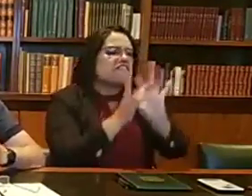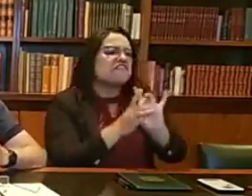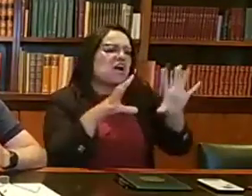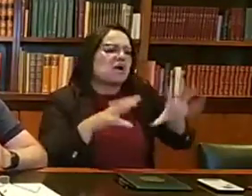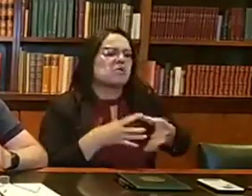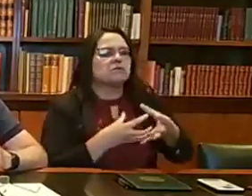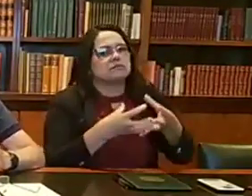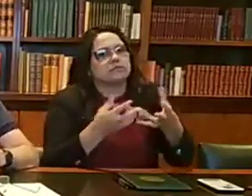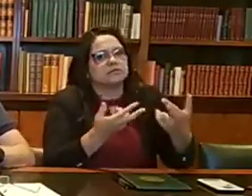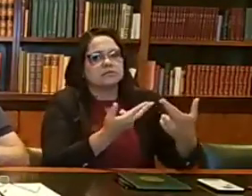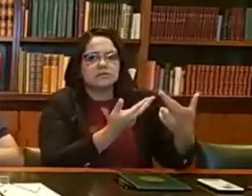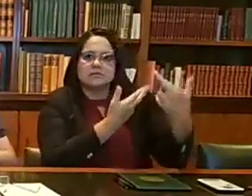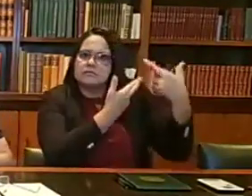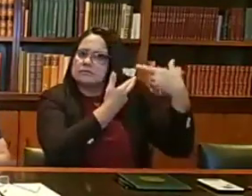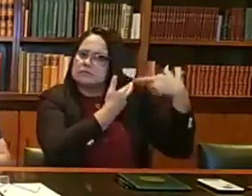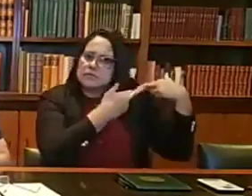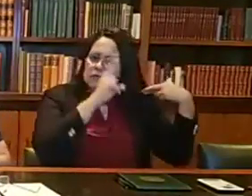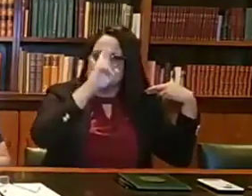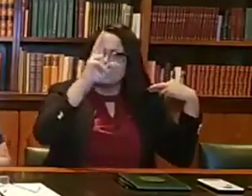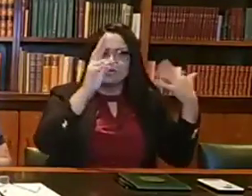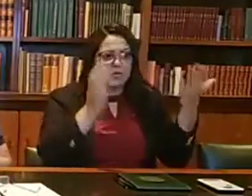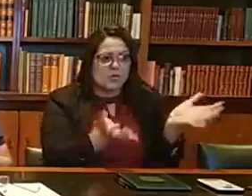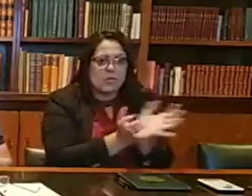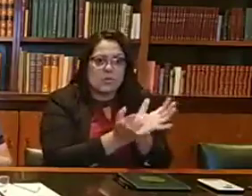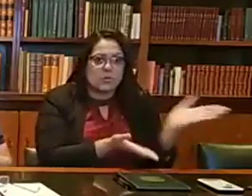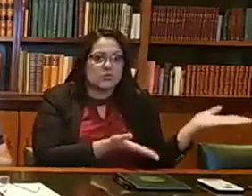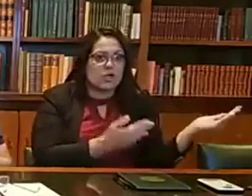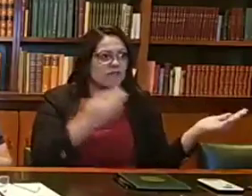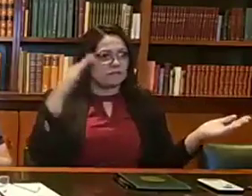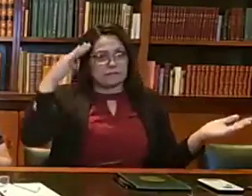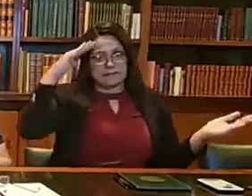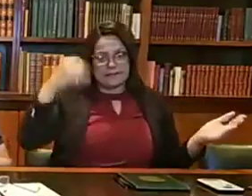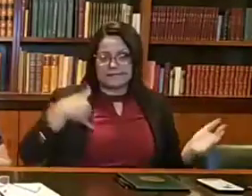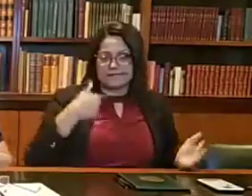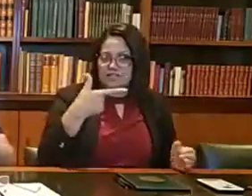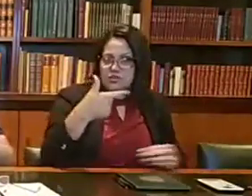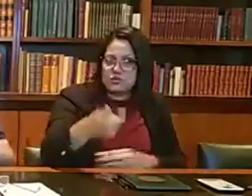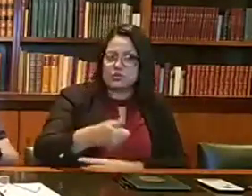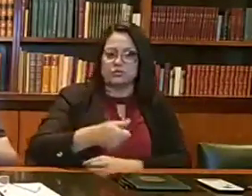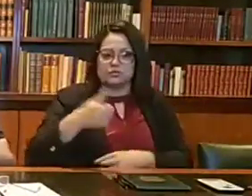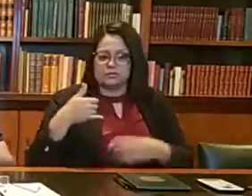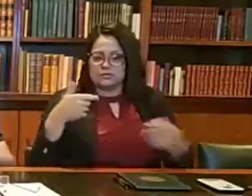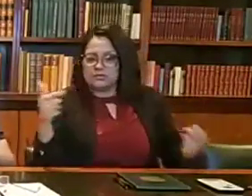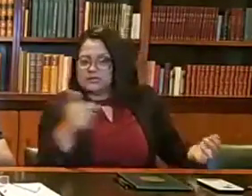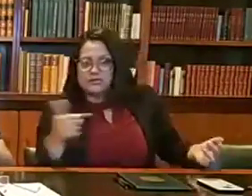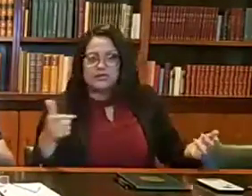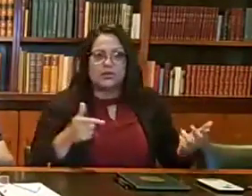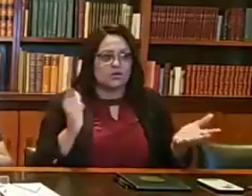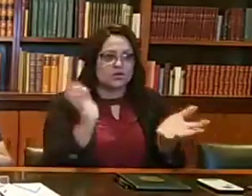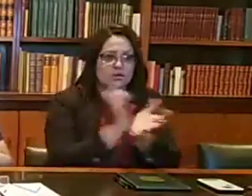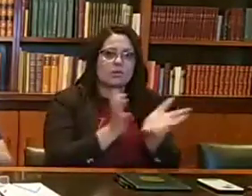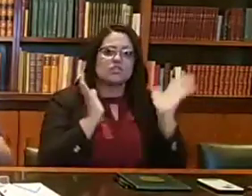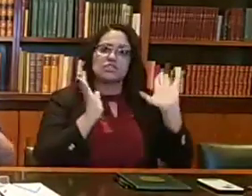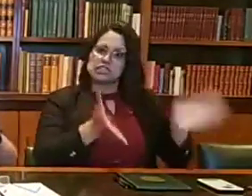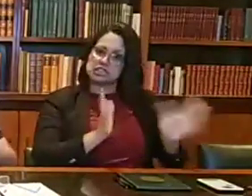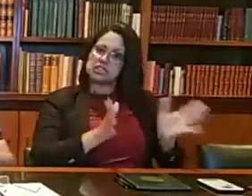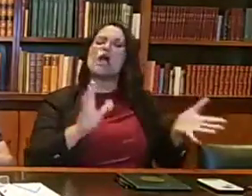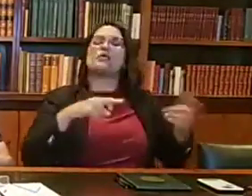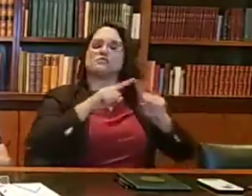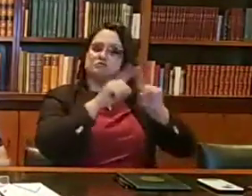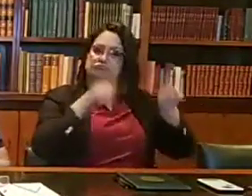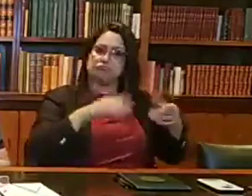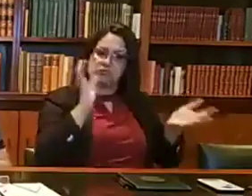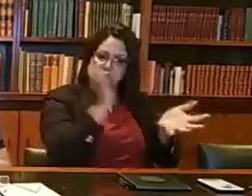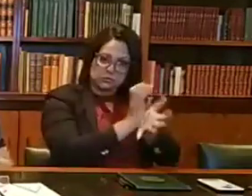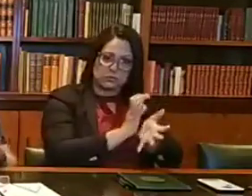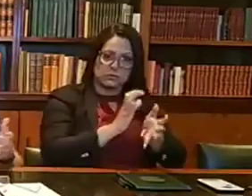é uma irresponsabilidade você mandar jovens de 20, 21, 22 anos de idade, que são soldados engajados ou reengajados das